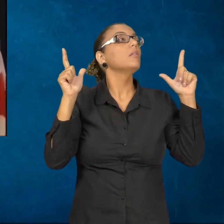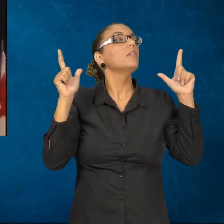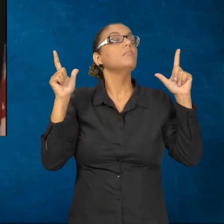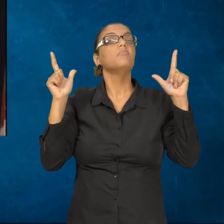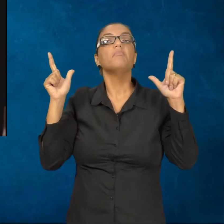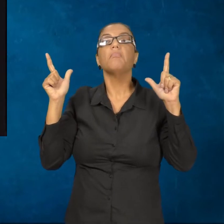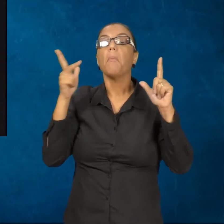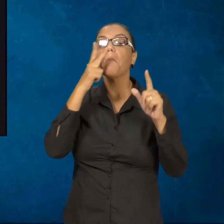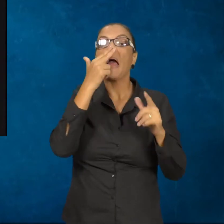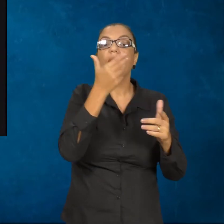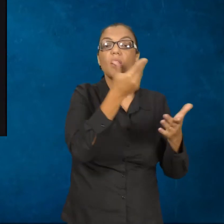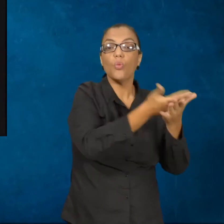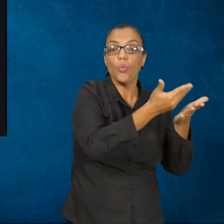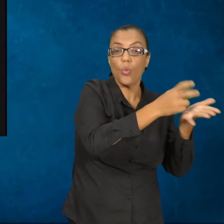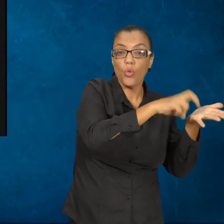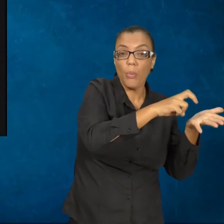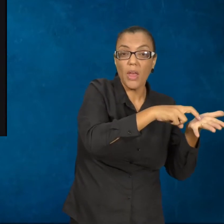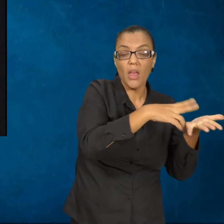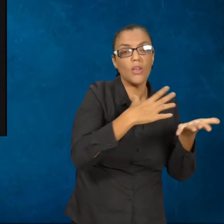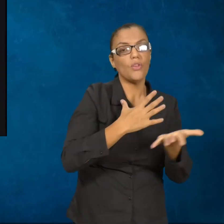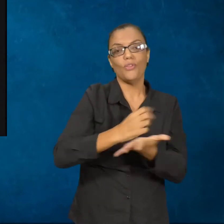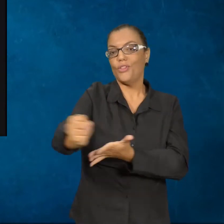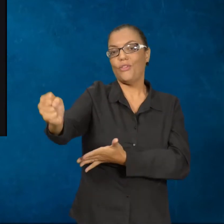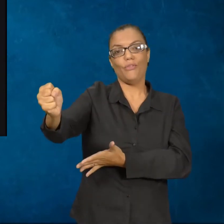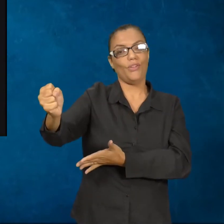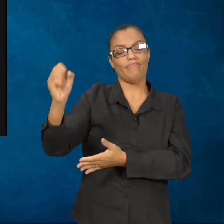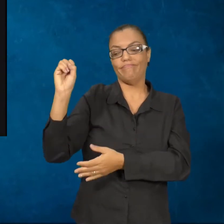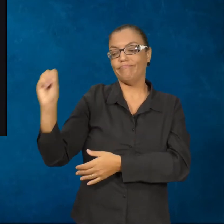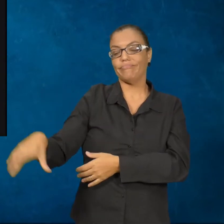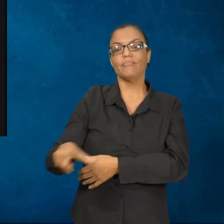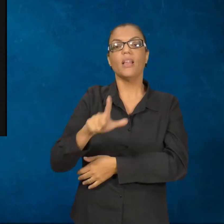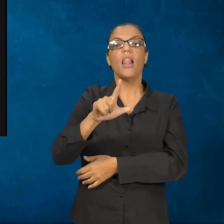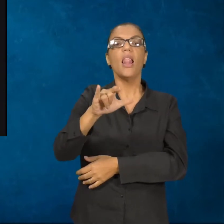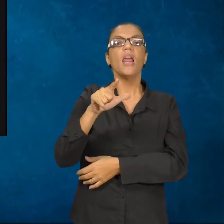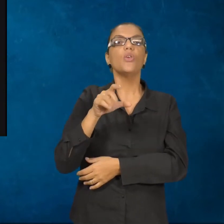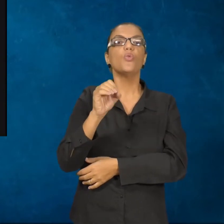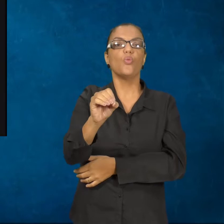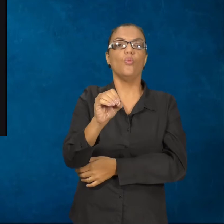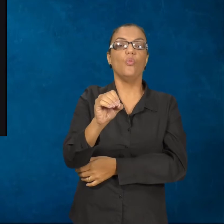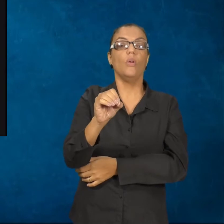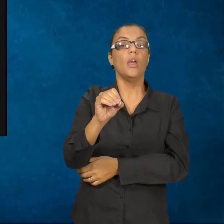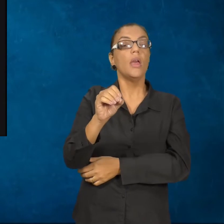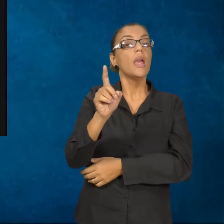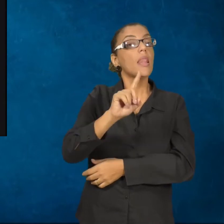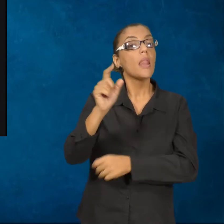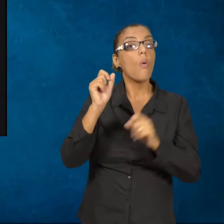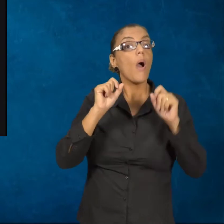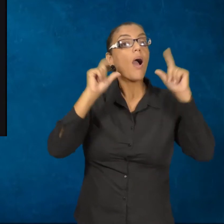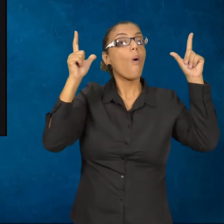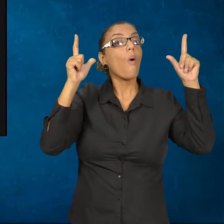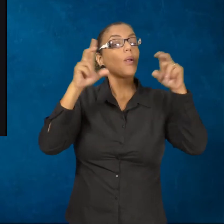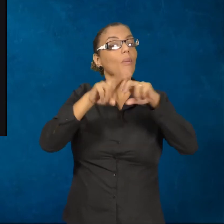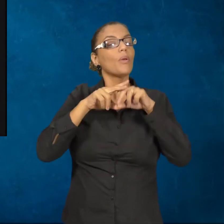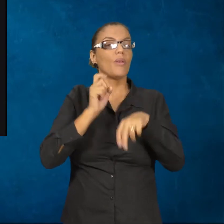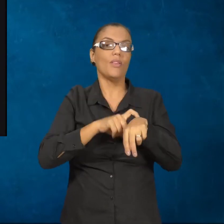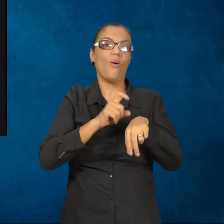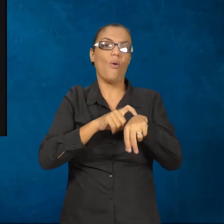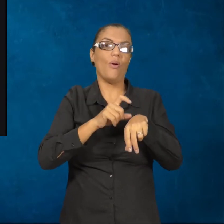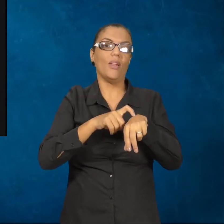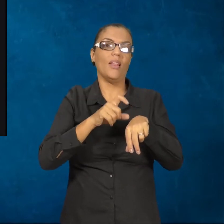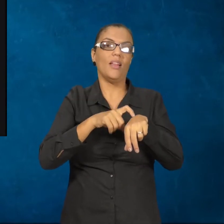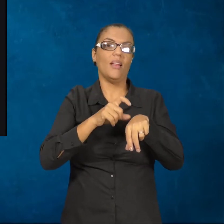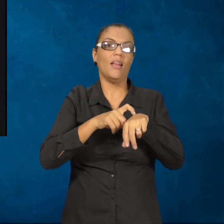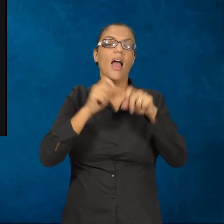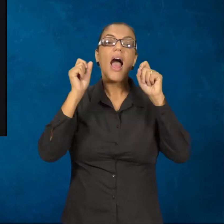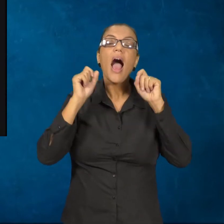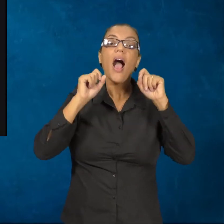As aulas já foram parar no lixo. E o pior de tudo é que não acorda porque está na hora. Acorda, porque